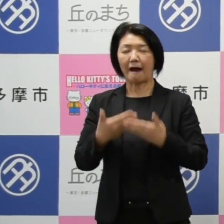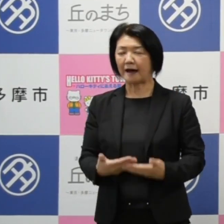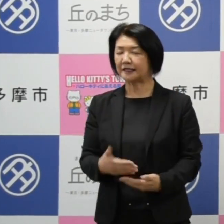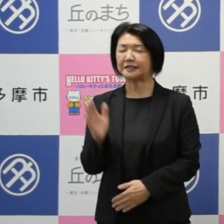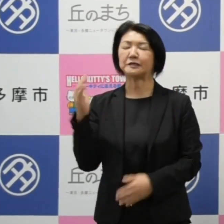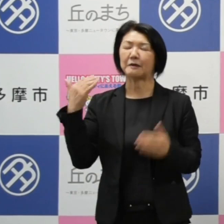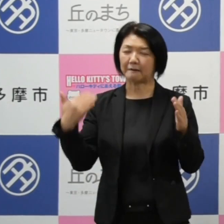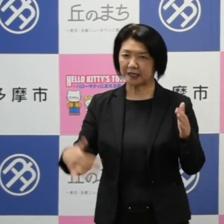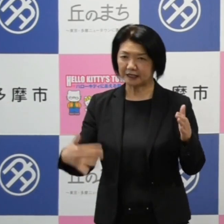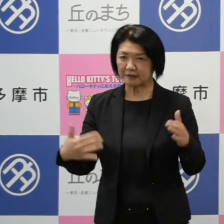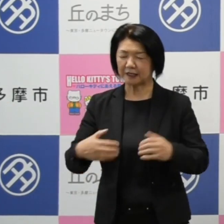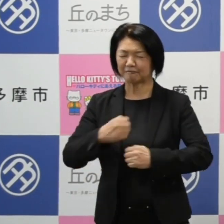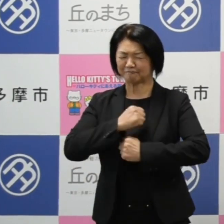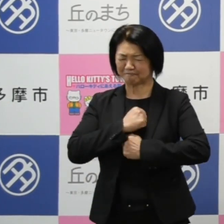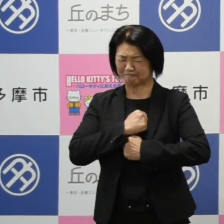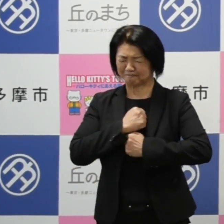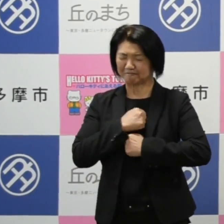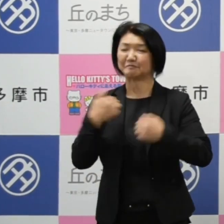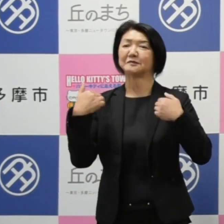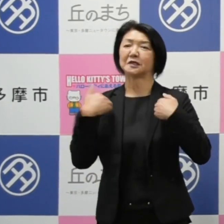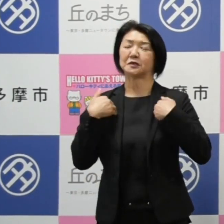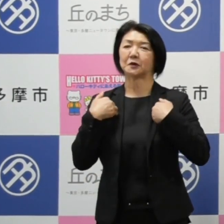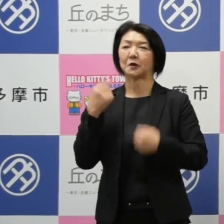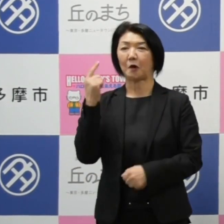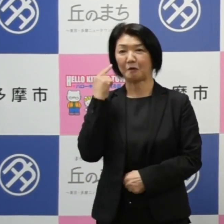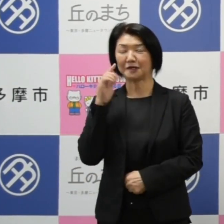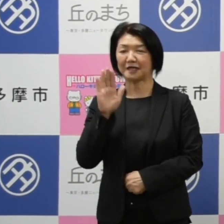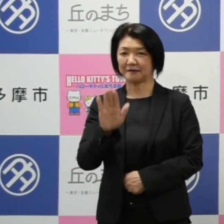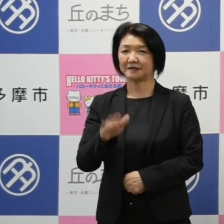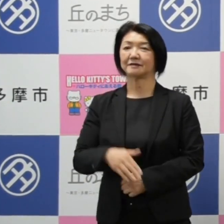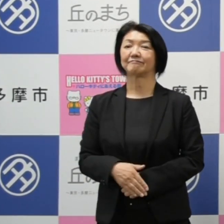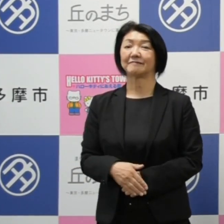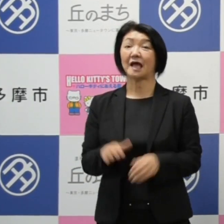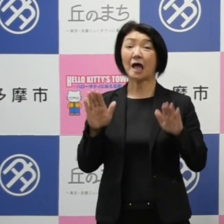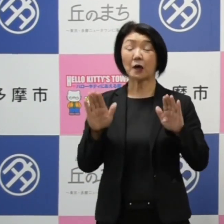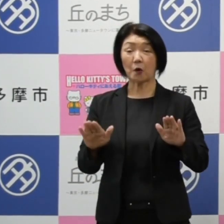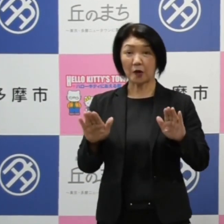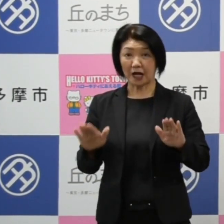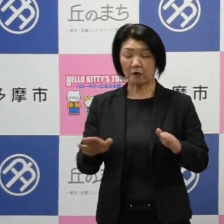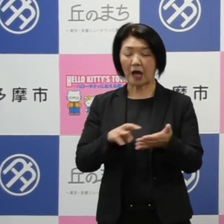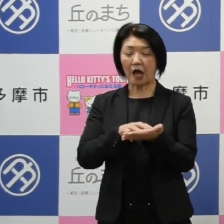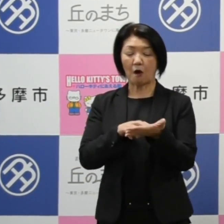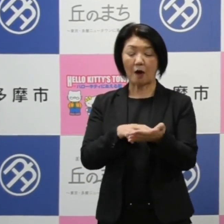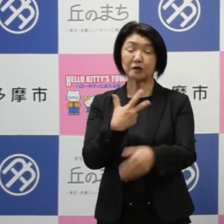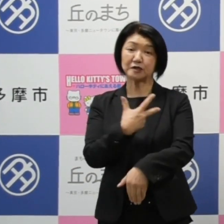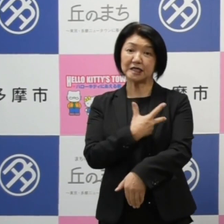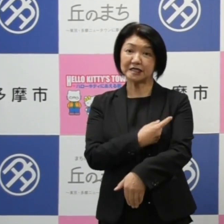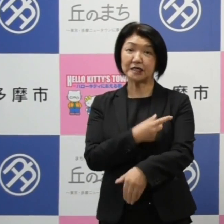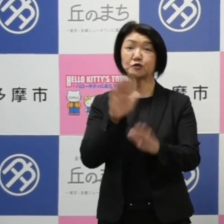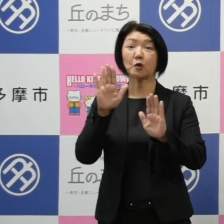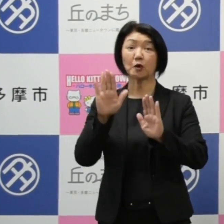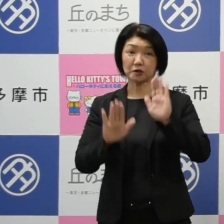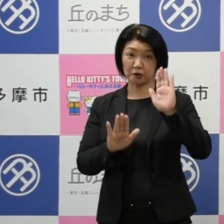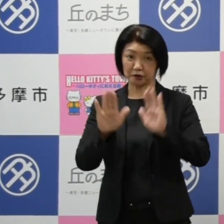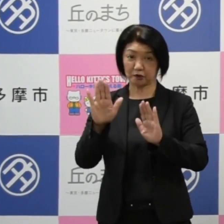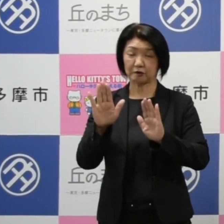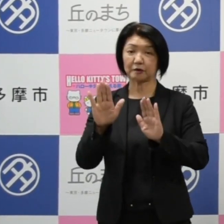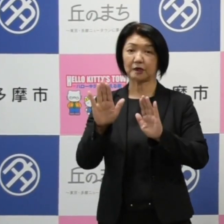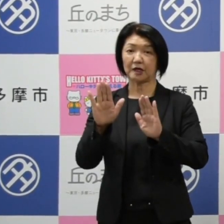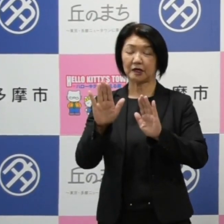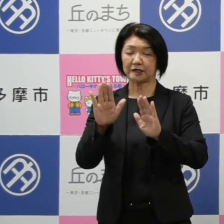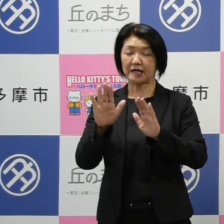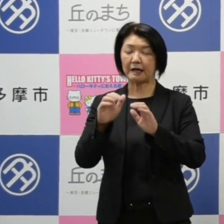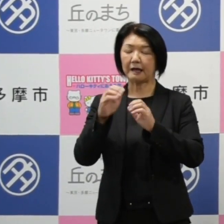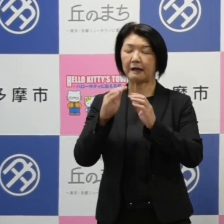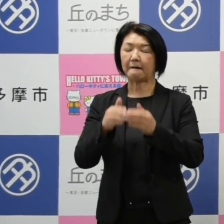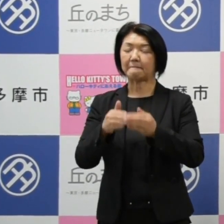ならないと感じています。今回はワクチン接種のその後、市政施行